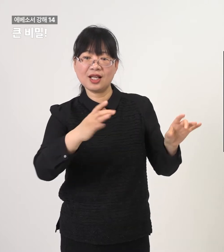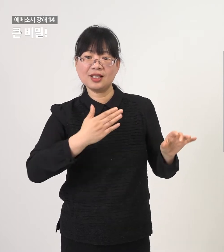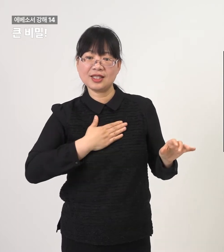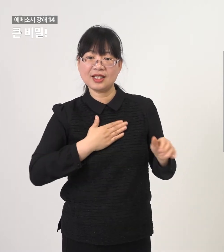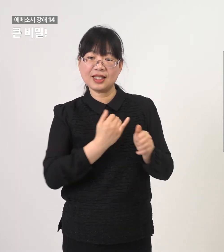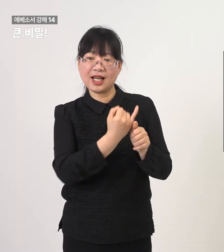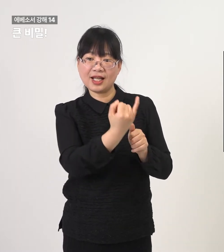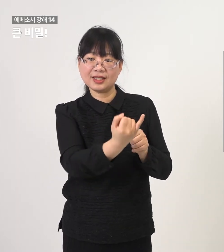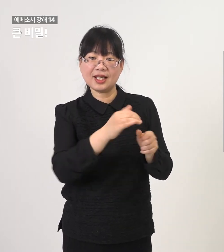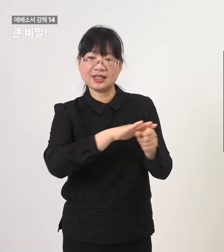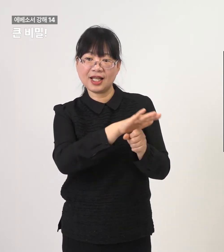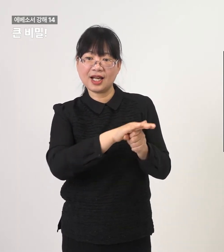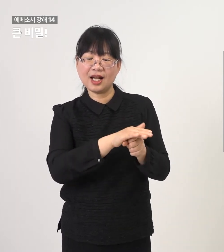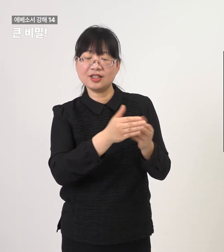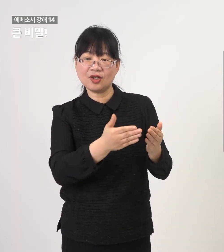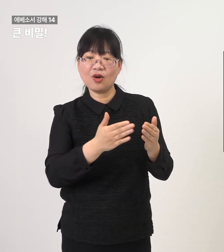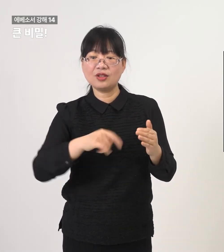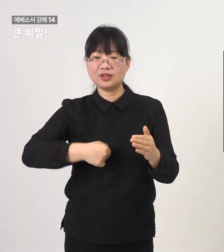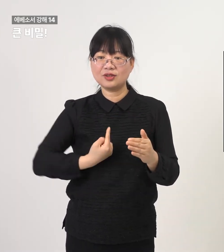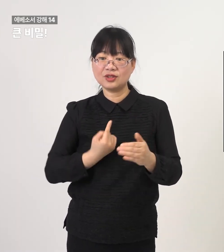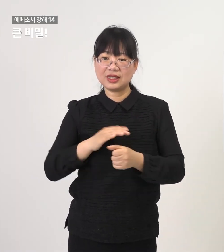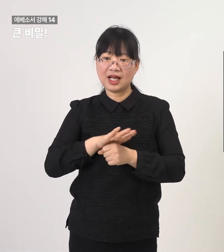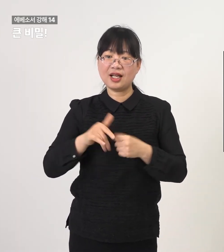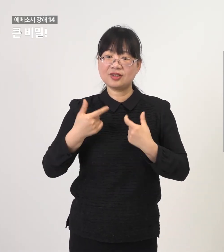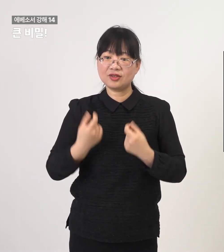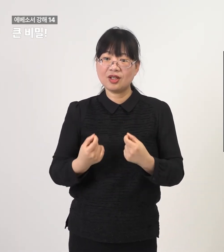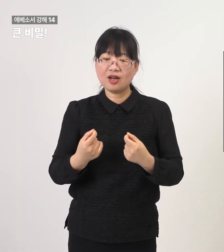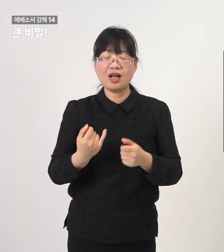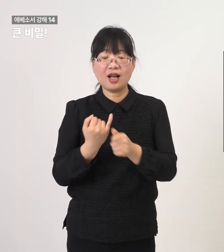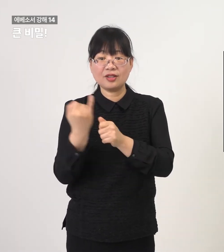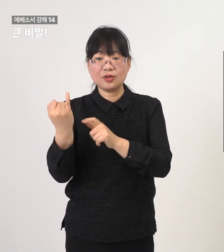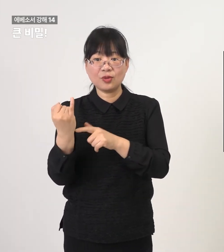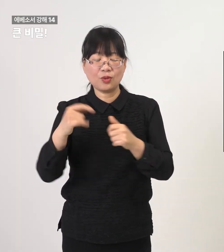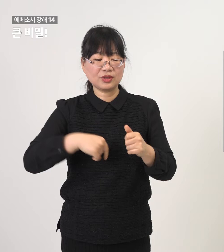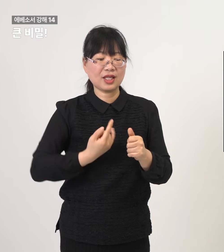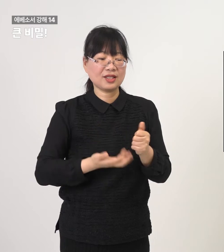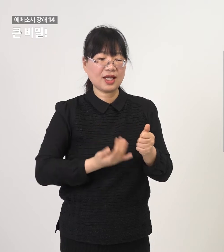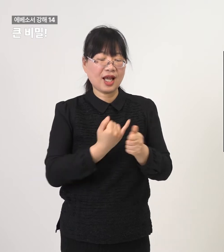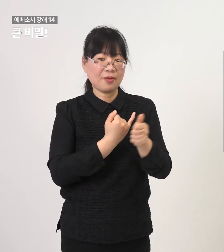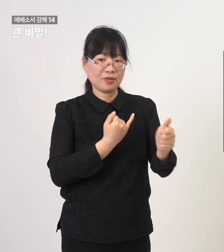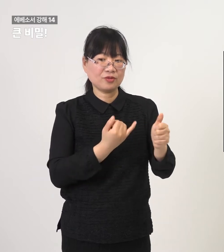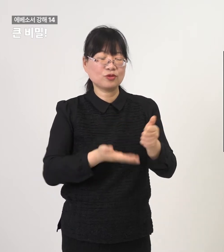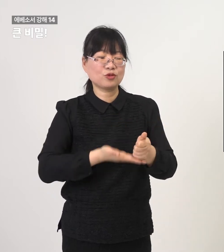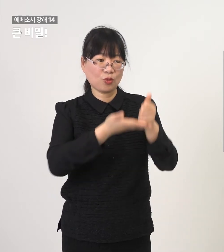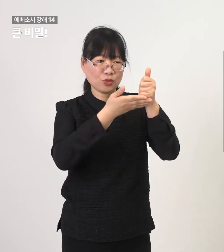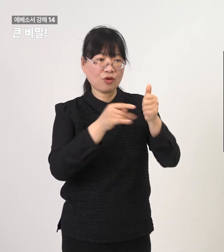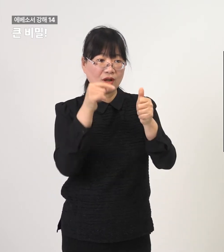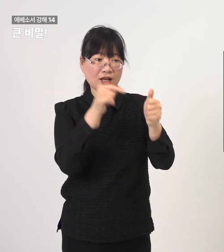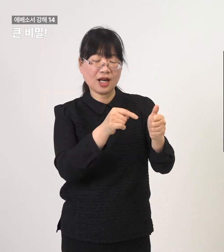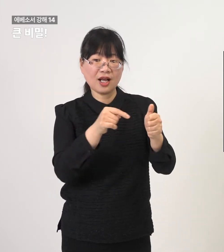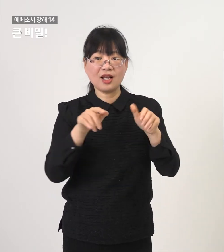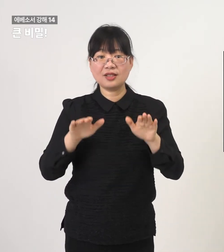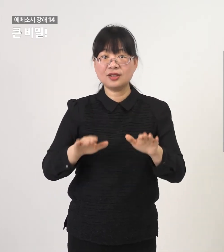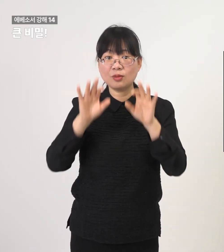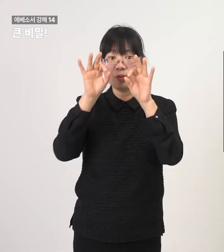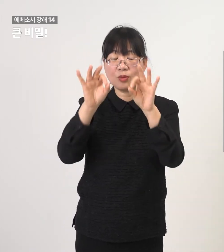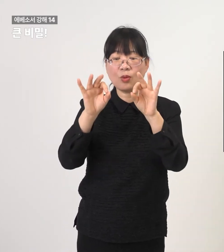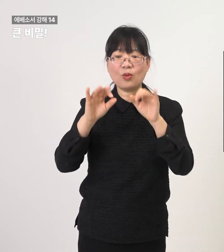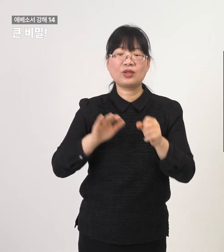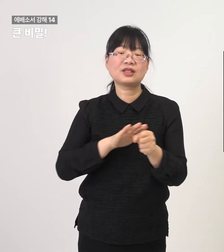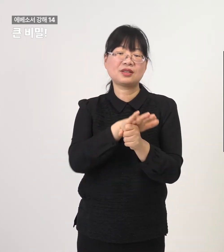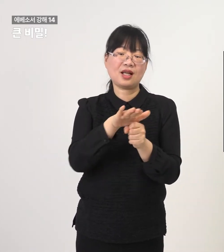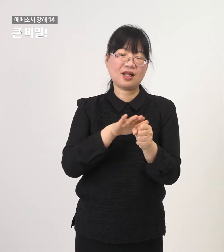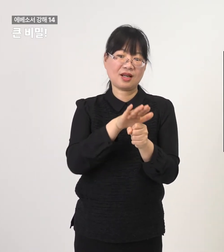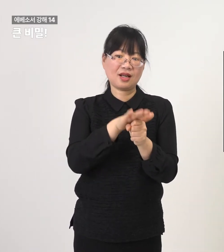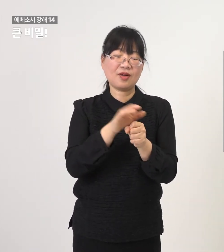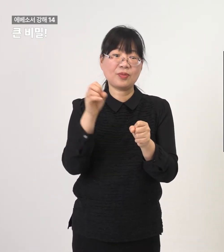아내 사랑하기를 자신같이 하고 아내도 자기 남편을 존경하라. 네, 여기 보시면